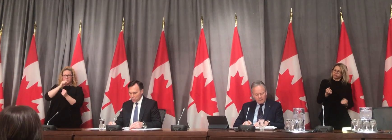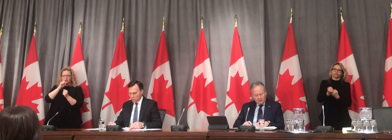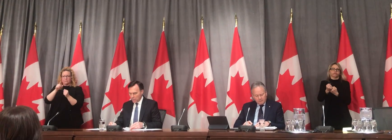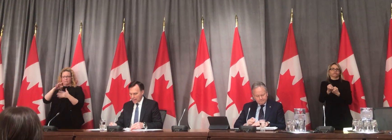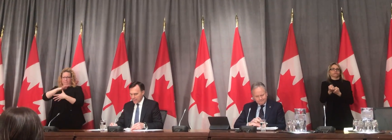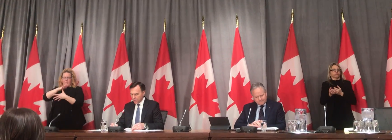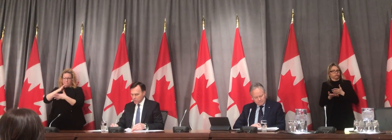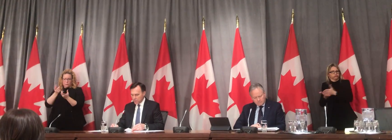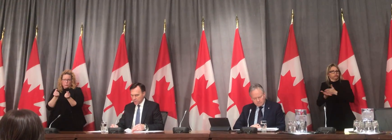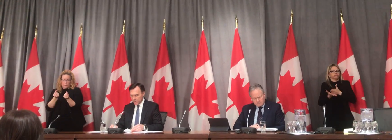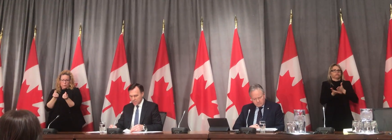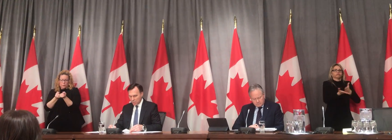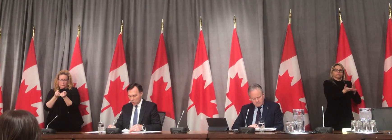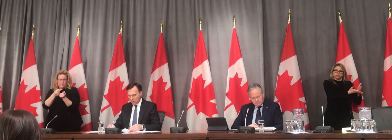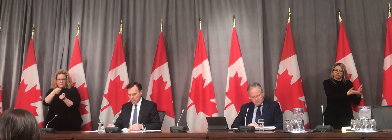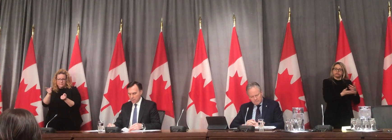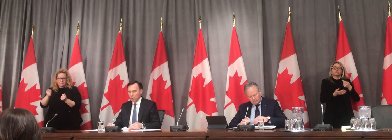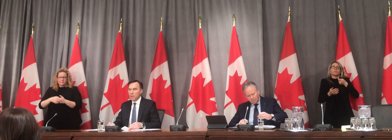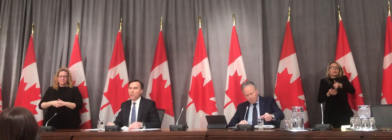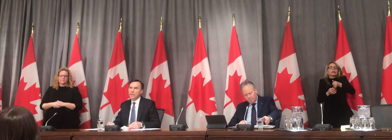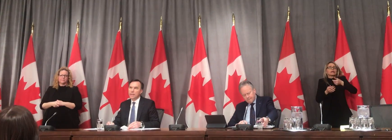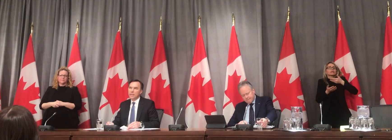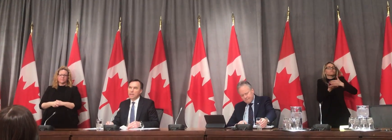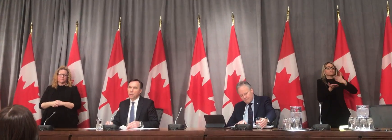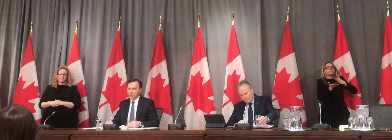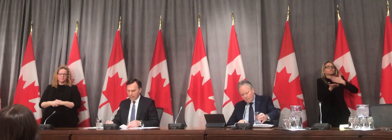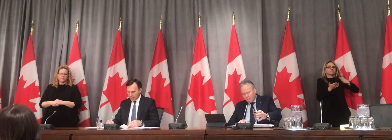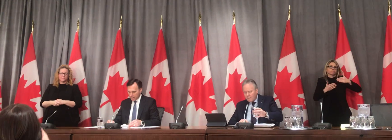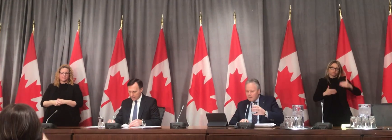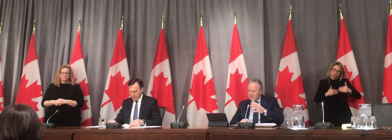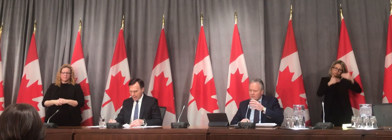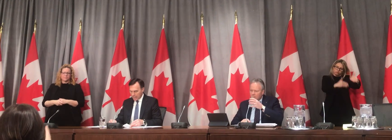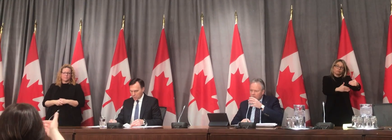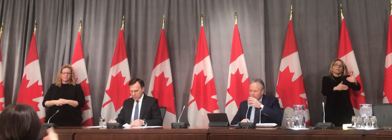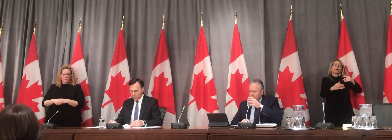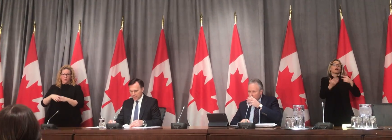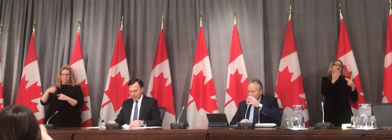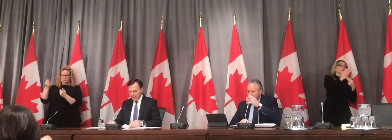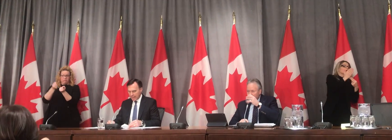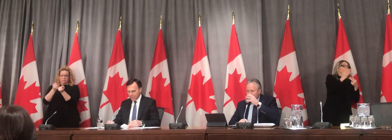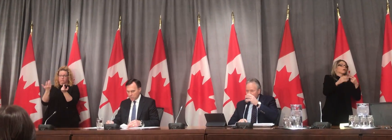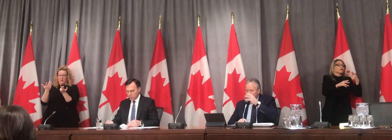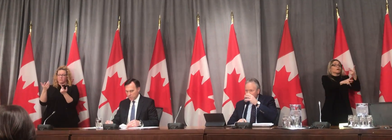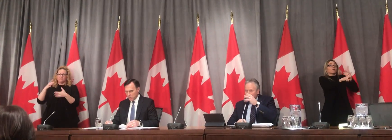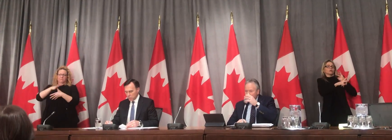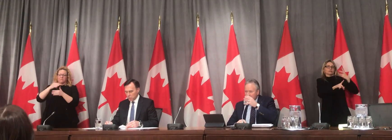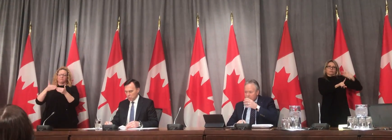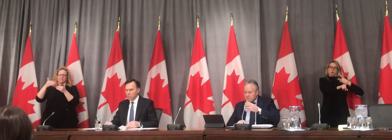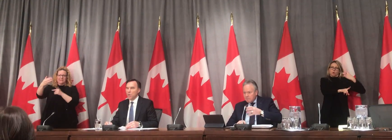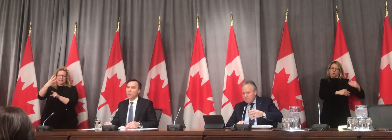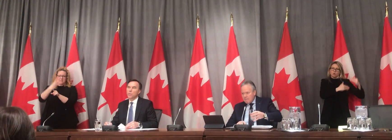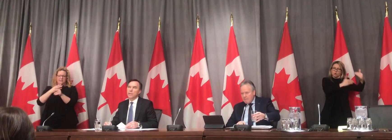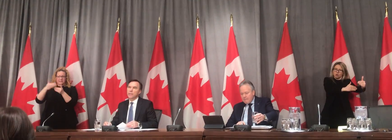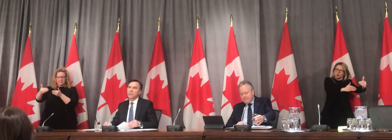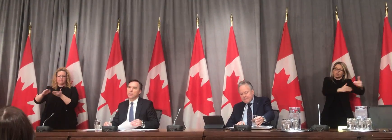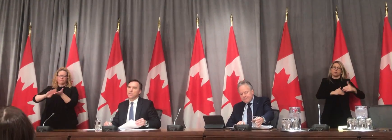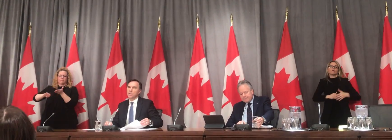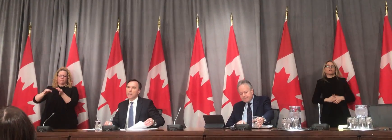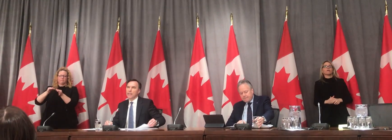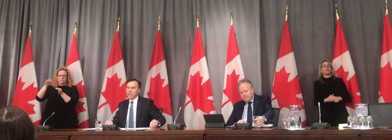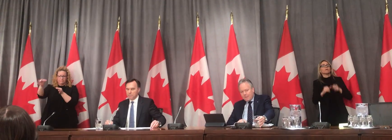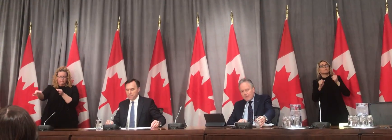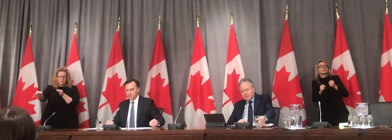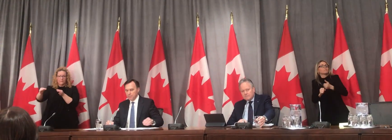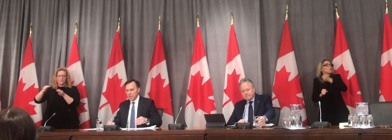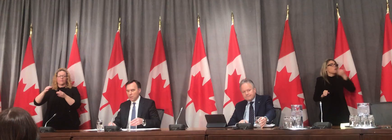paiement pouvant aller jusqu'à 6 mois pour les prêts hypothécaires et la possibilité d'allègement sur d'autres produits